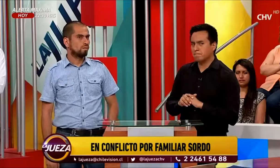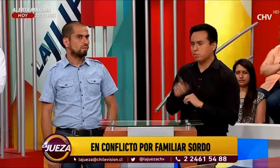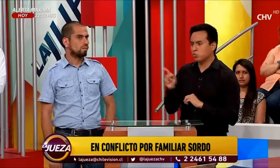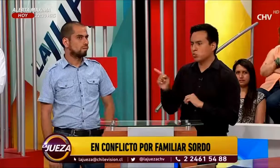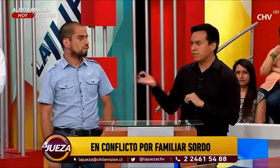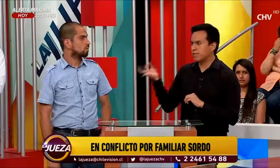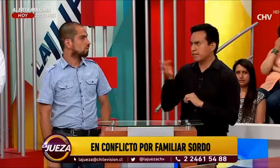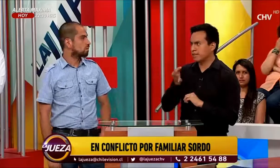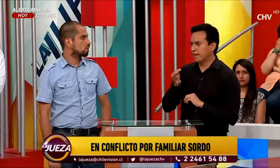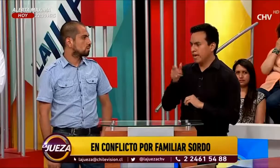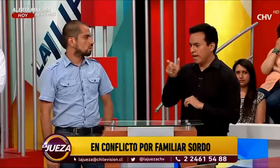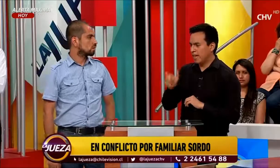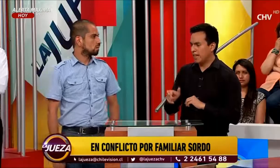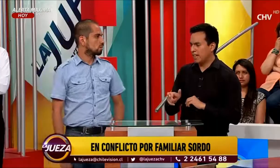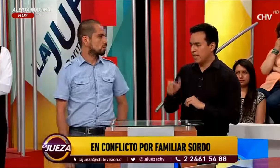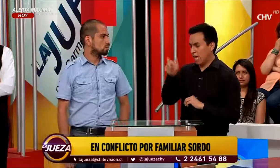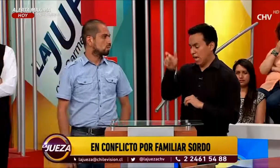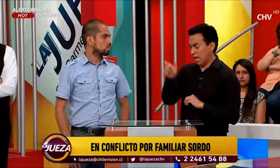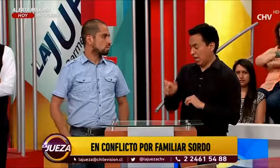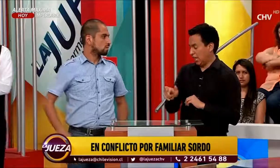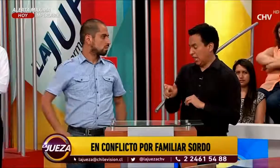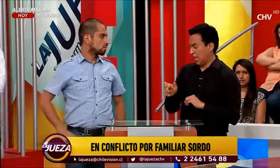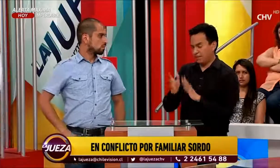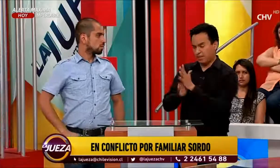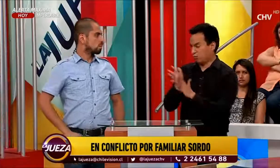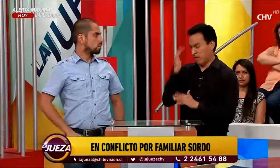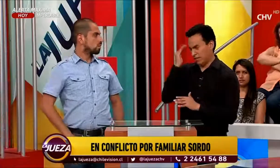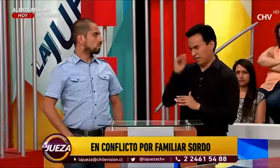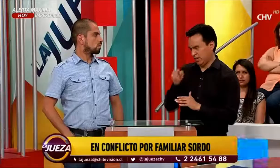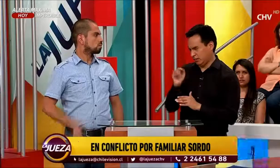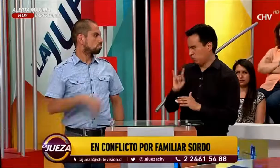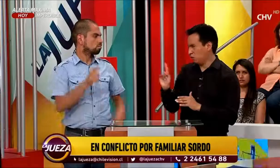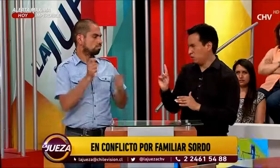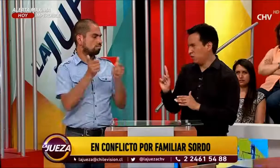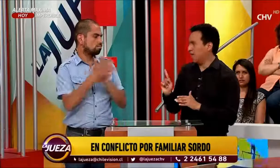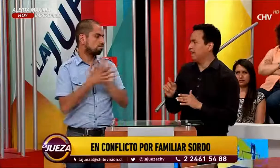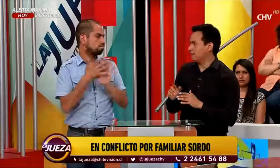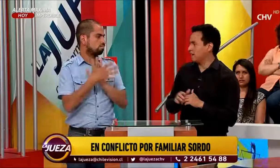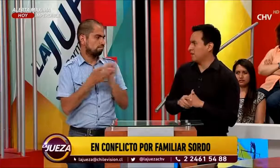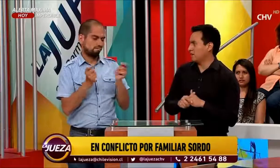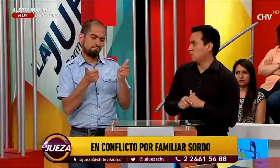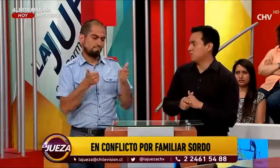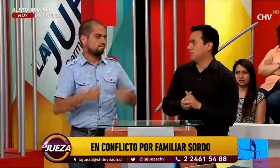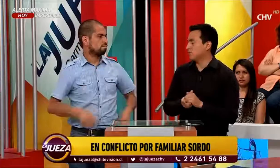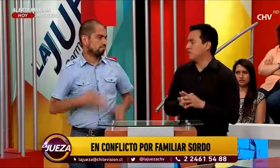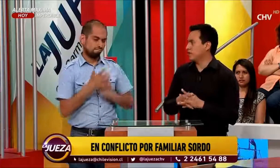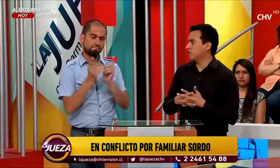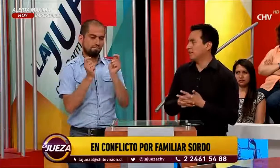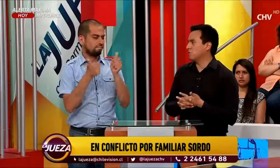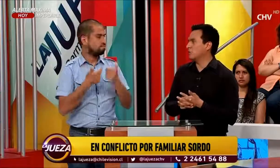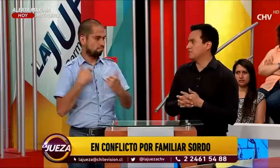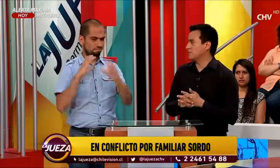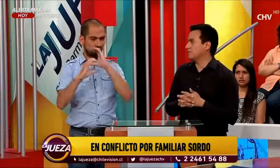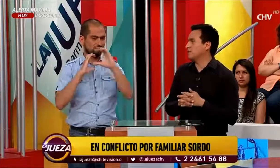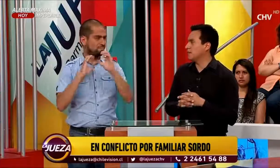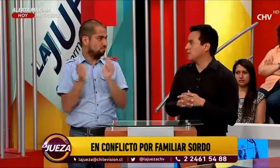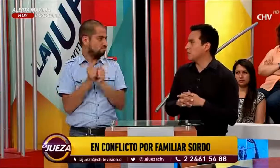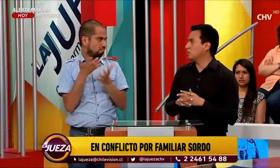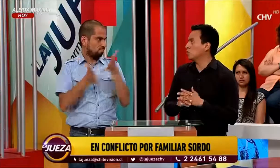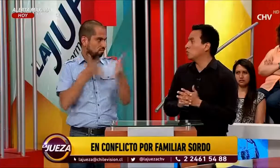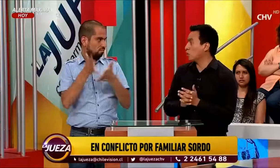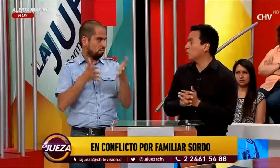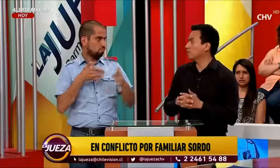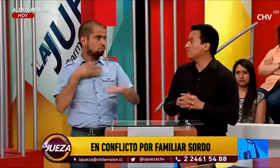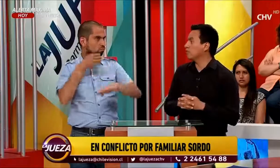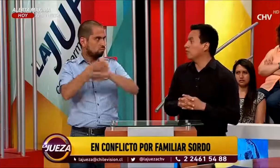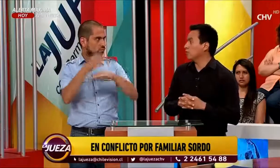¿Tú señalaste que él no maneja en lengua de señas, Rubén? Él sabe lengua de señas, es un experto en la lengua de señas. Maneja